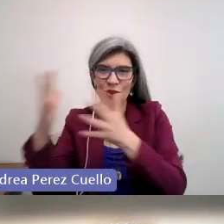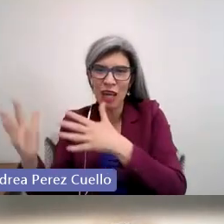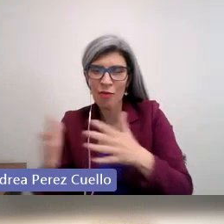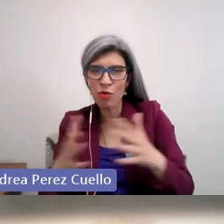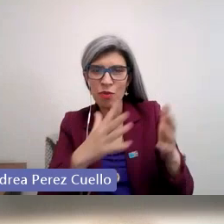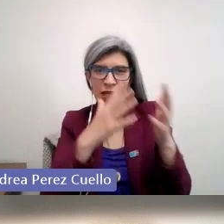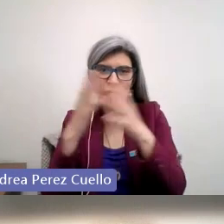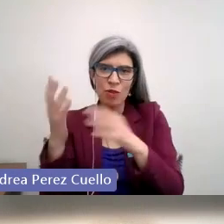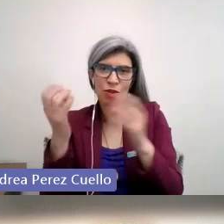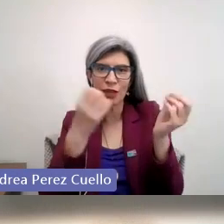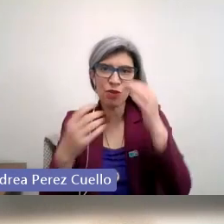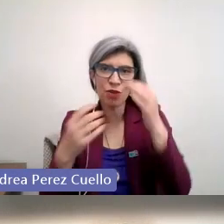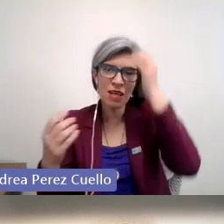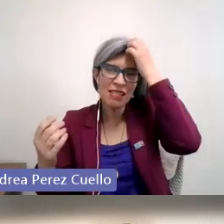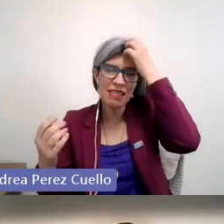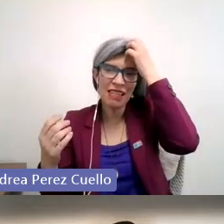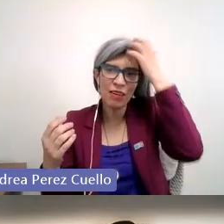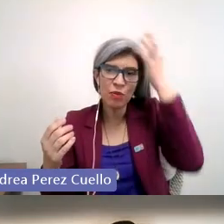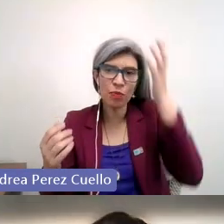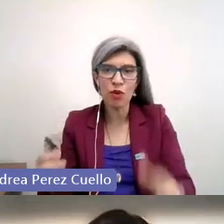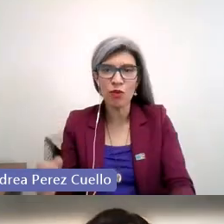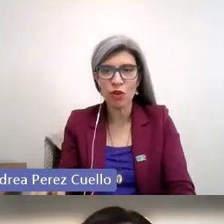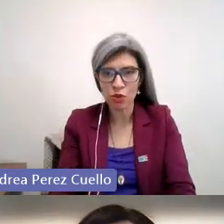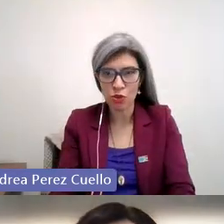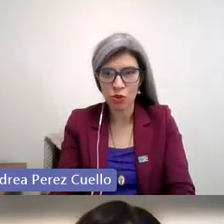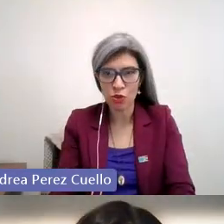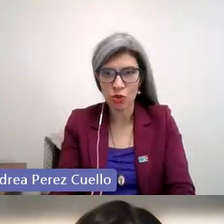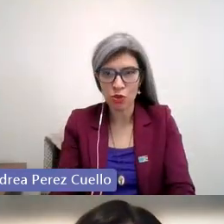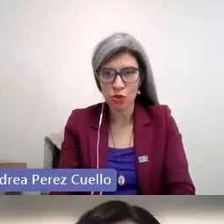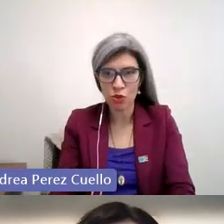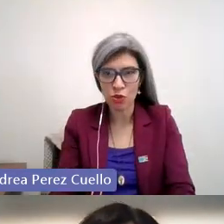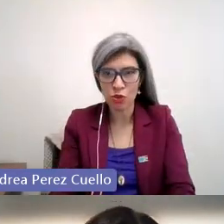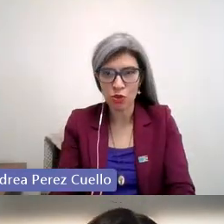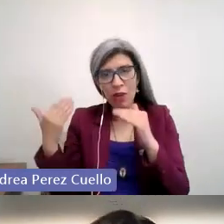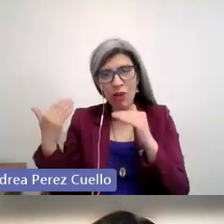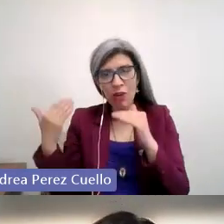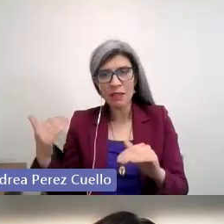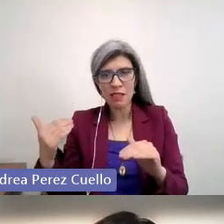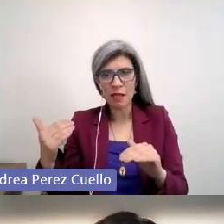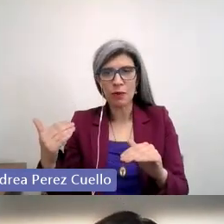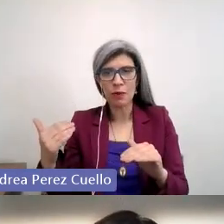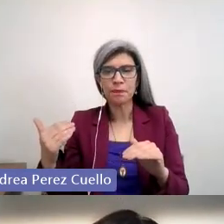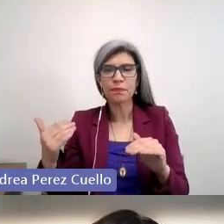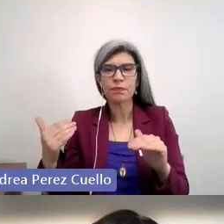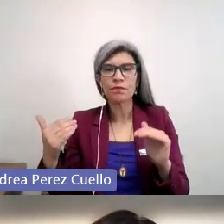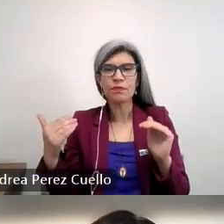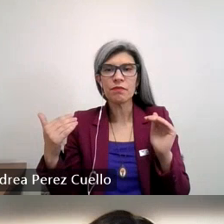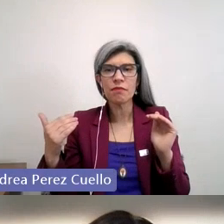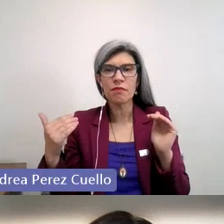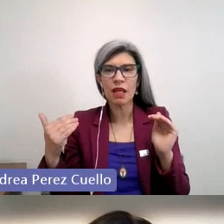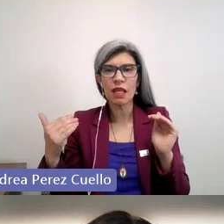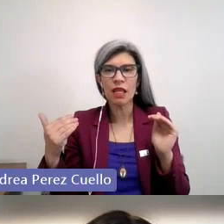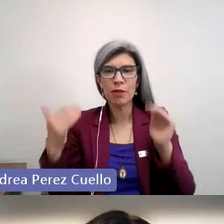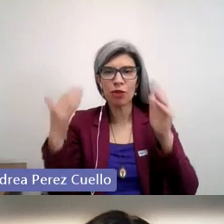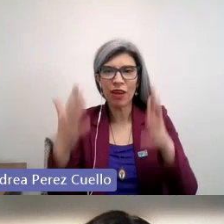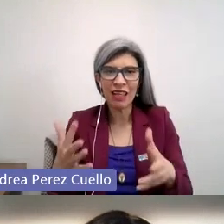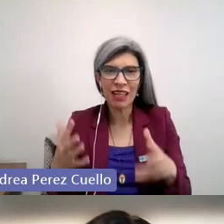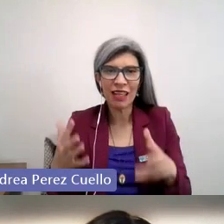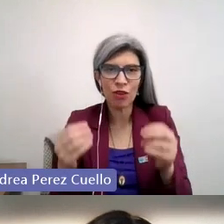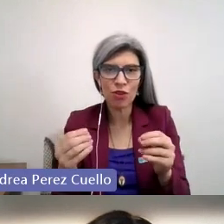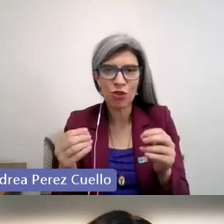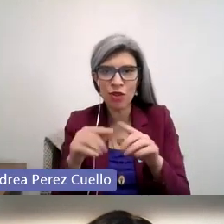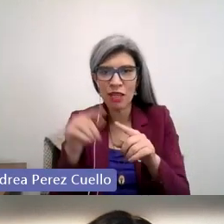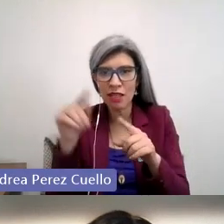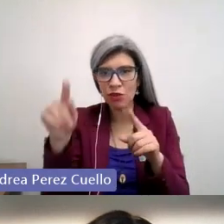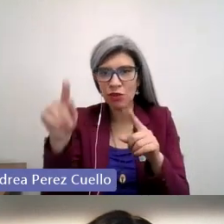¿no es cierto?, cada movimiento, por lo tanto se tiende a ver un poco borroso. Está menos pegado que al principio, pero todavía